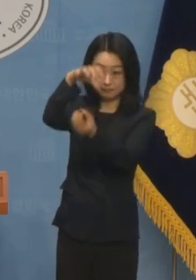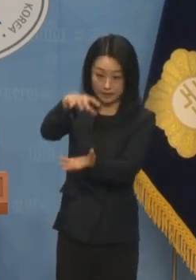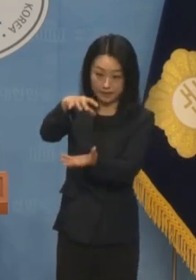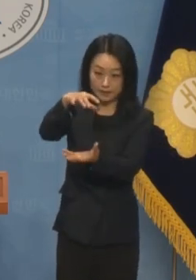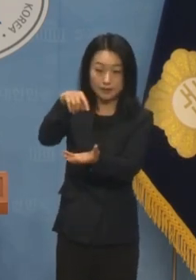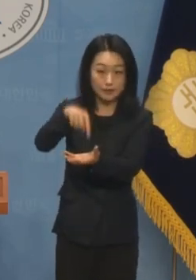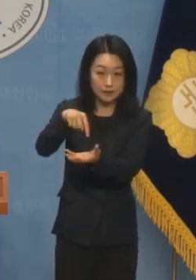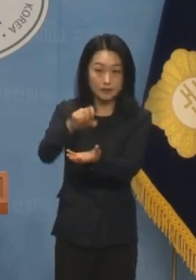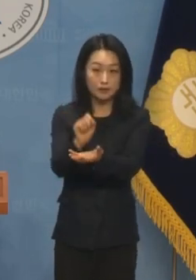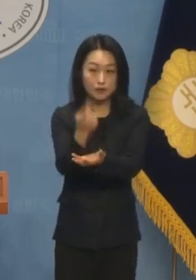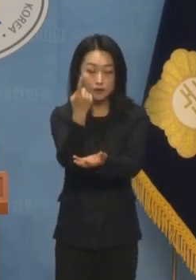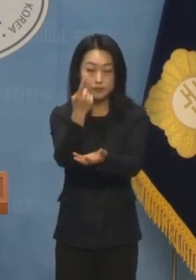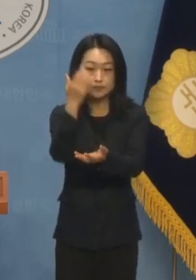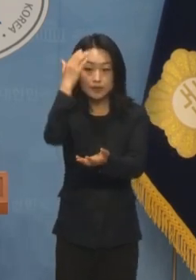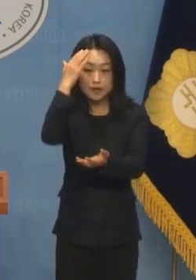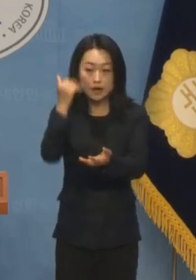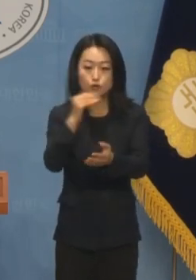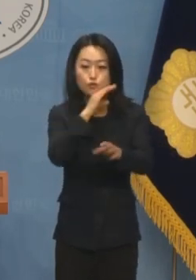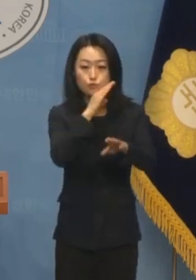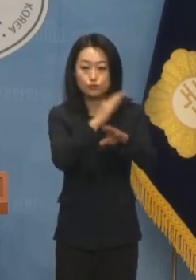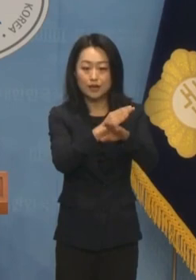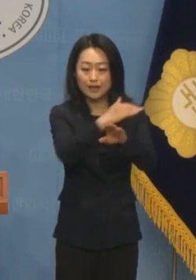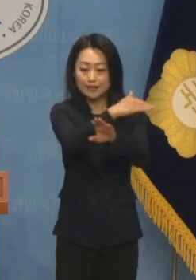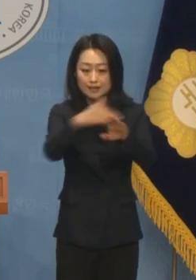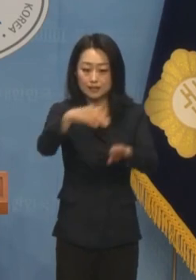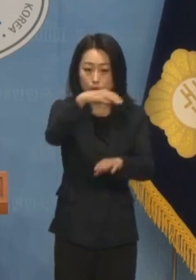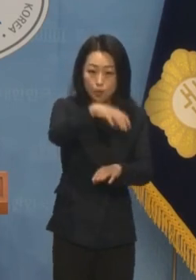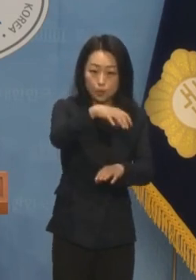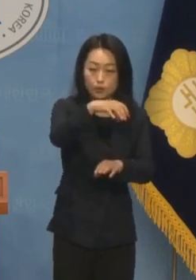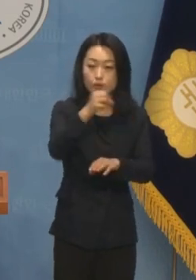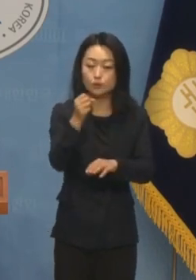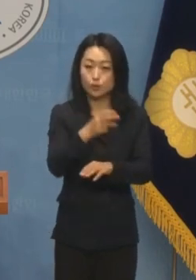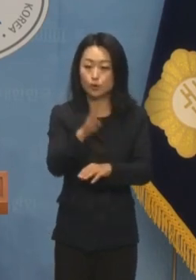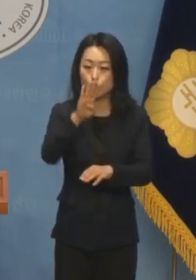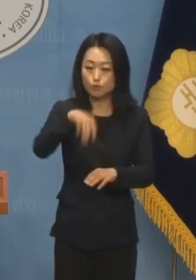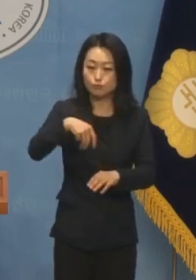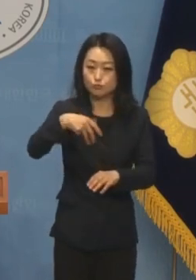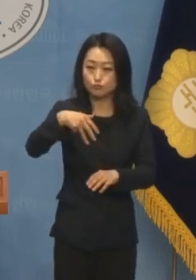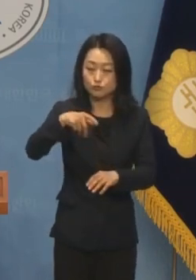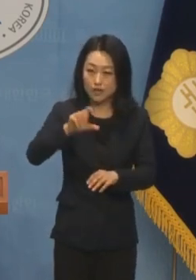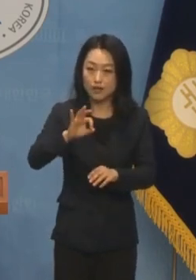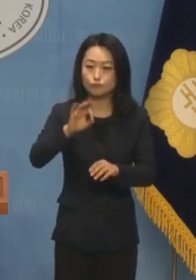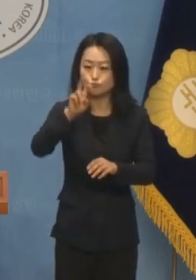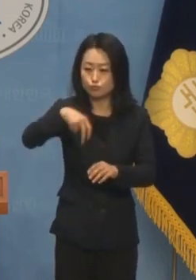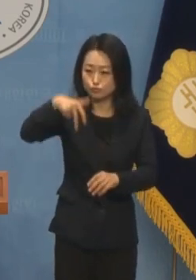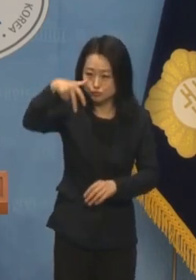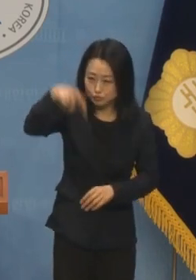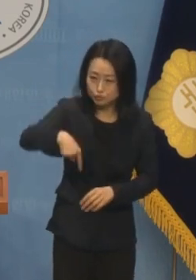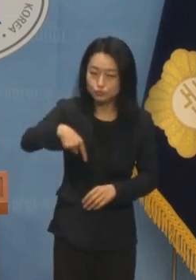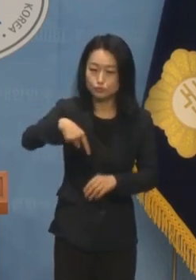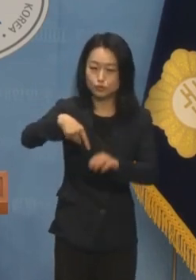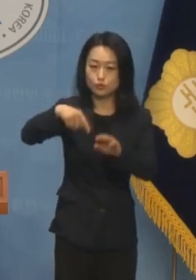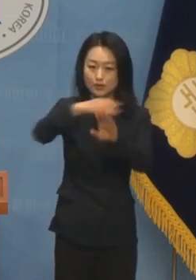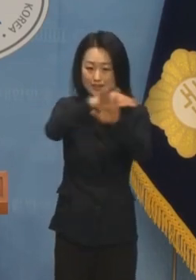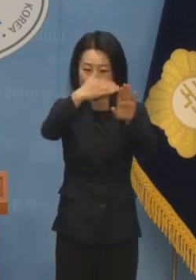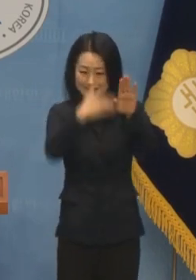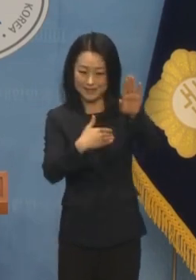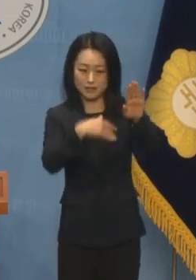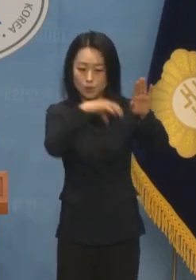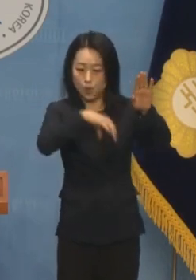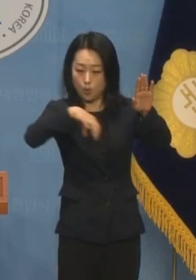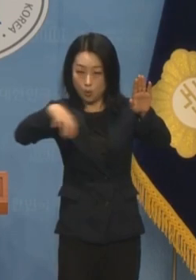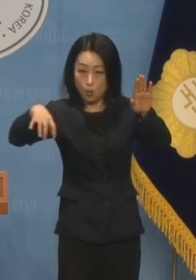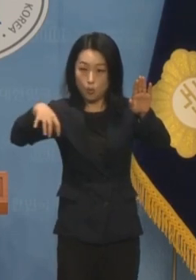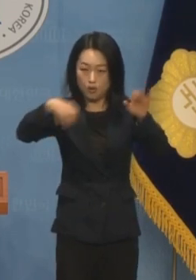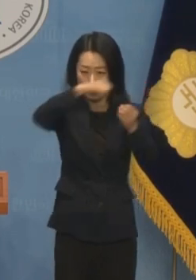아니라 경남 거창, 전북 무주 등 한반도 전역에서 발견되고 있다.